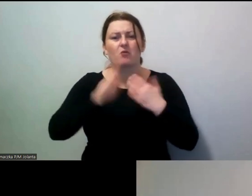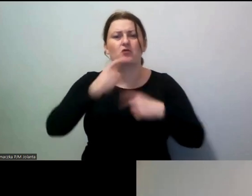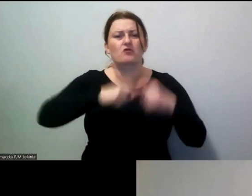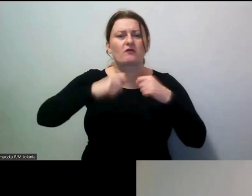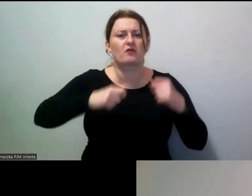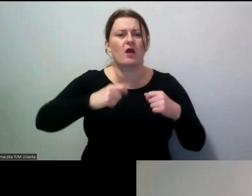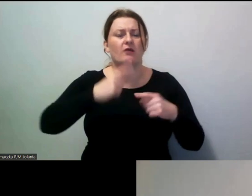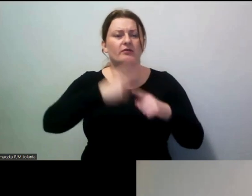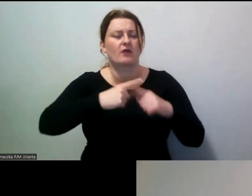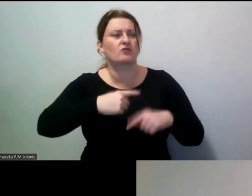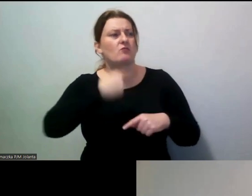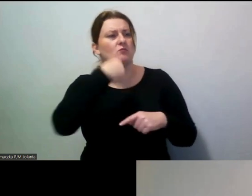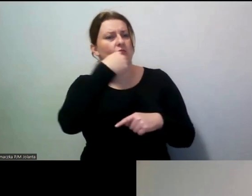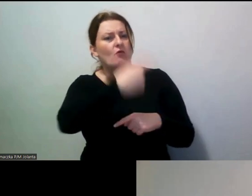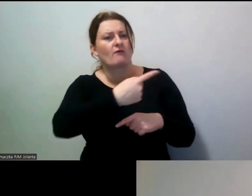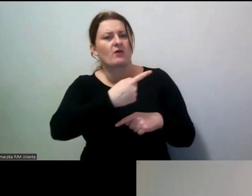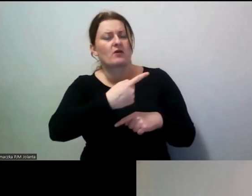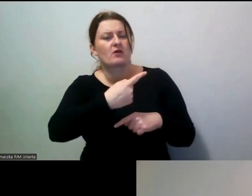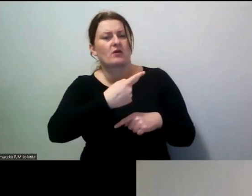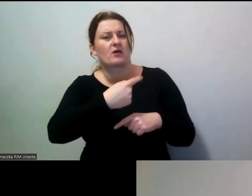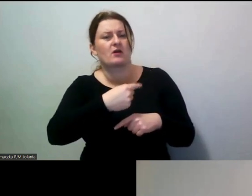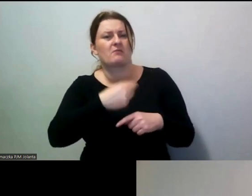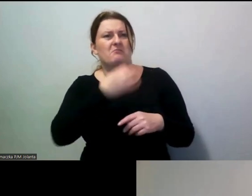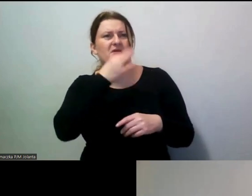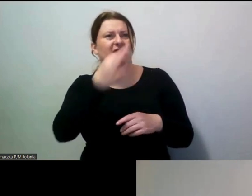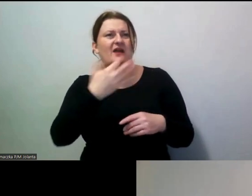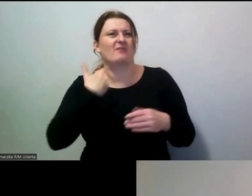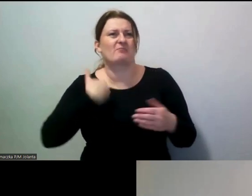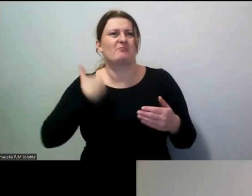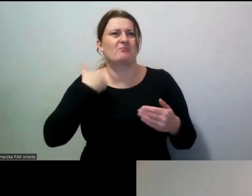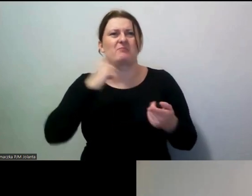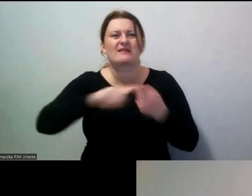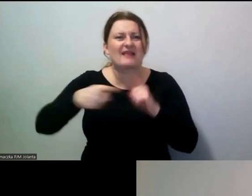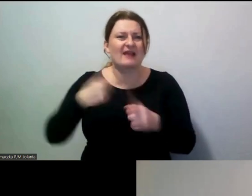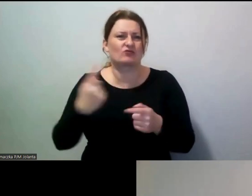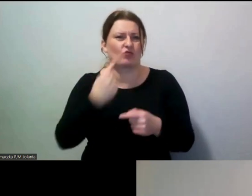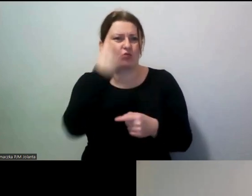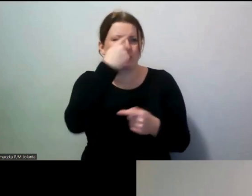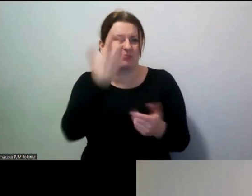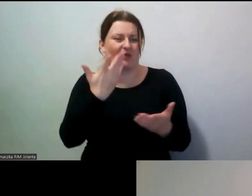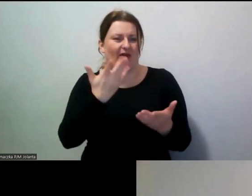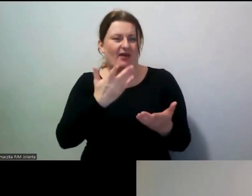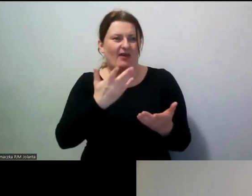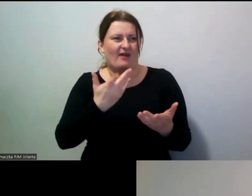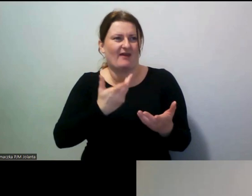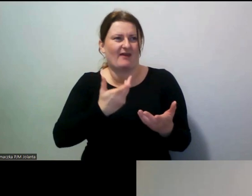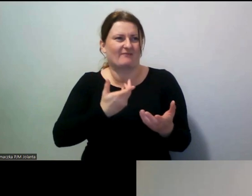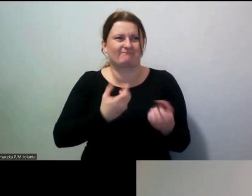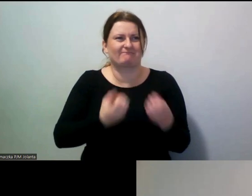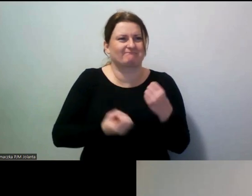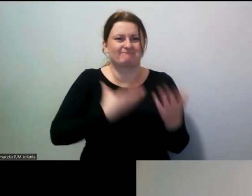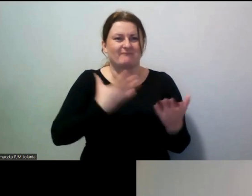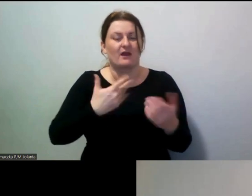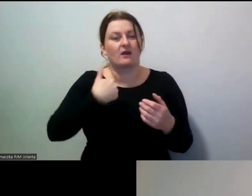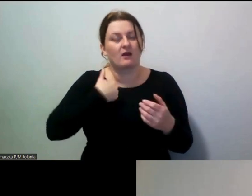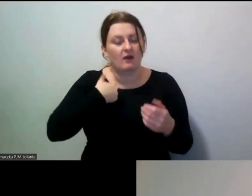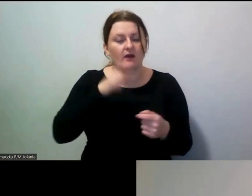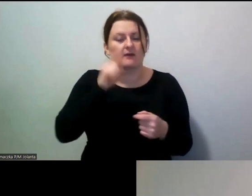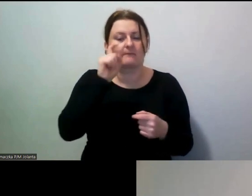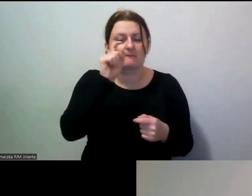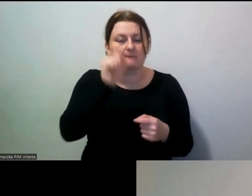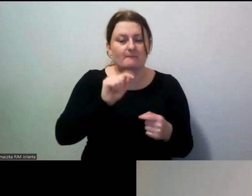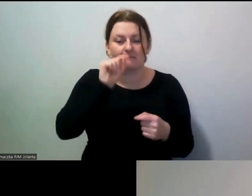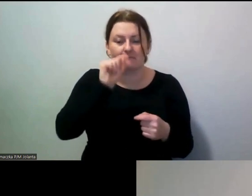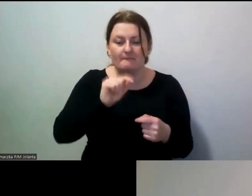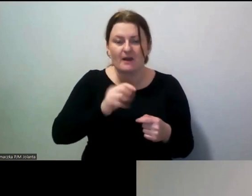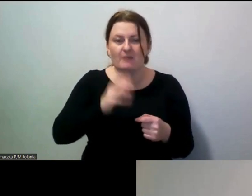pytanie było, przepraszam za potocyzm, głupie, bez sensu, irytujące. Wtedy zaznaczałyśmy sobie te pytania i było